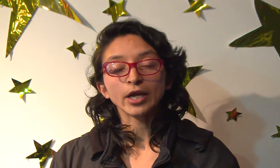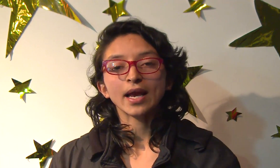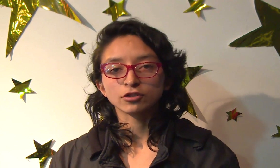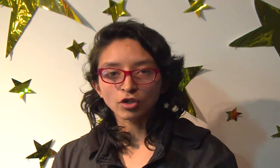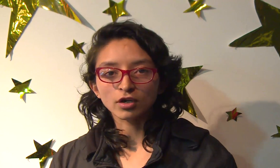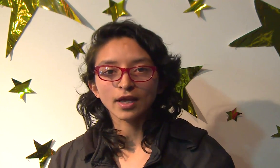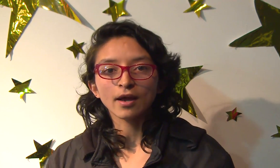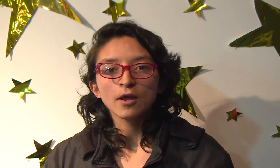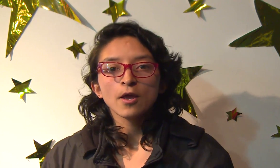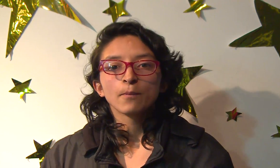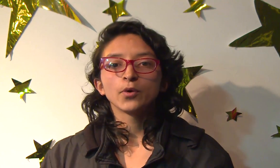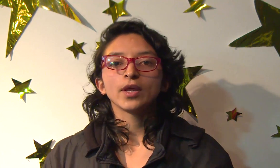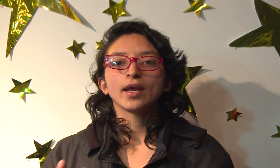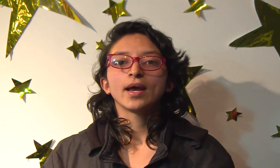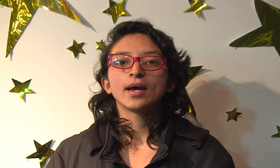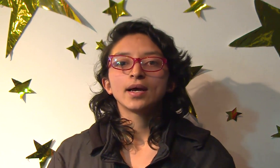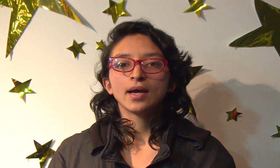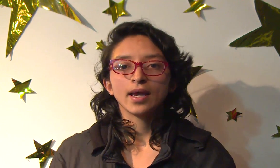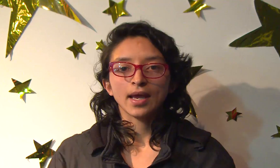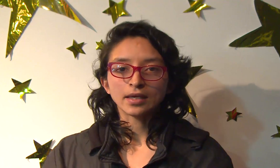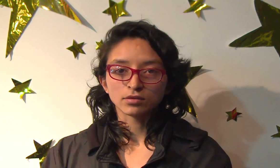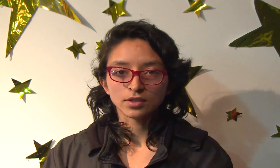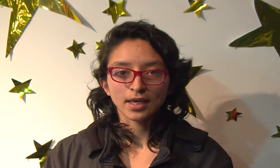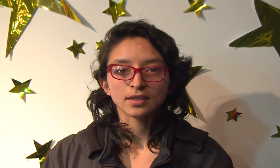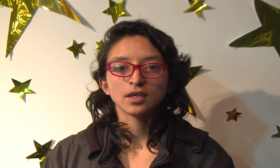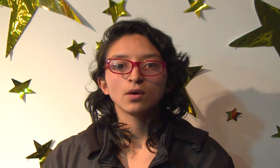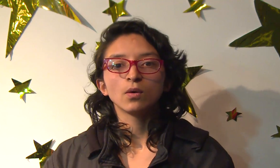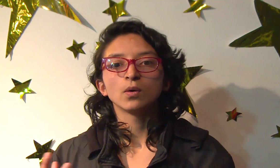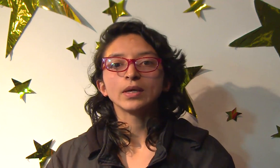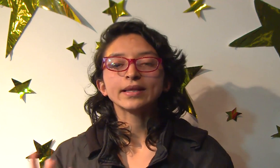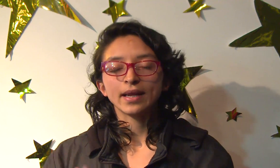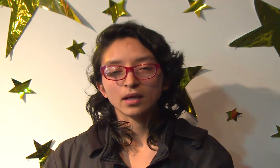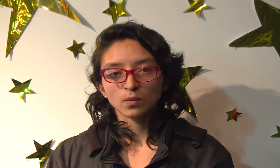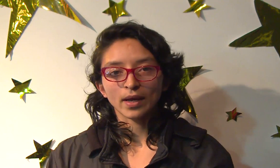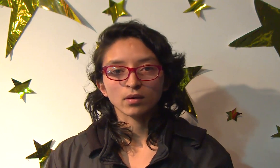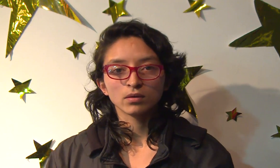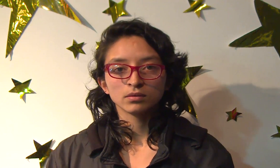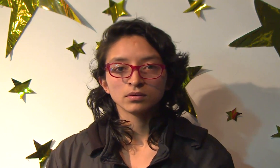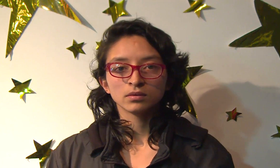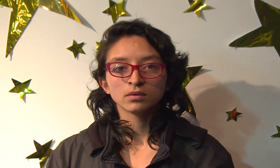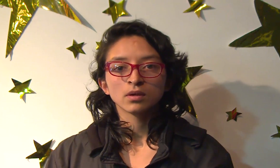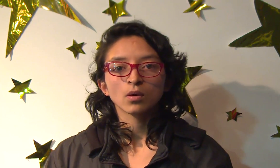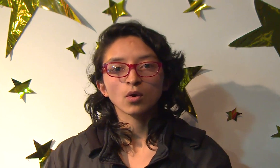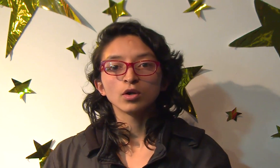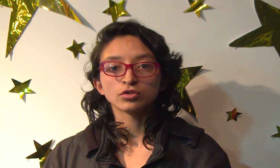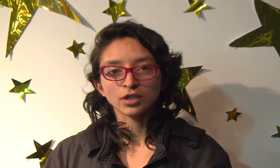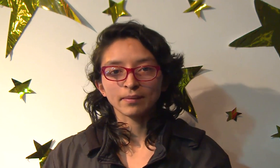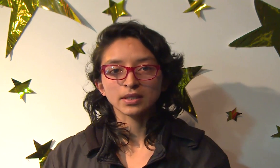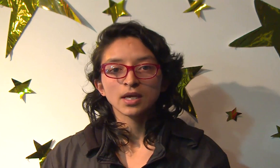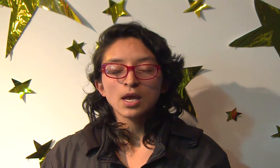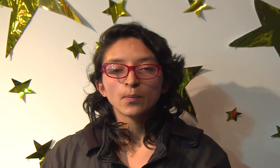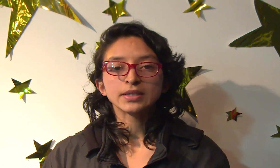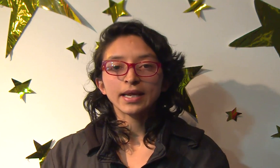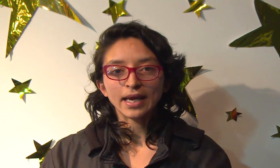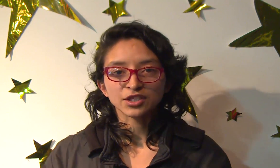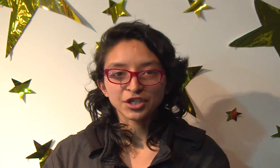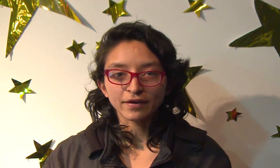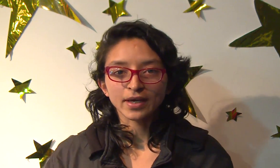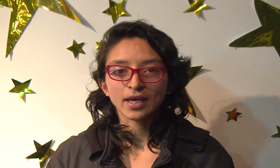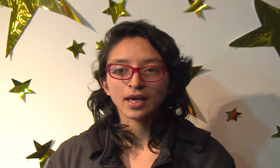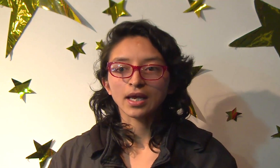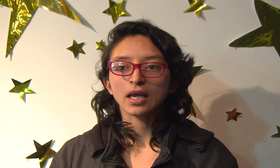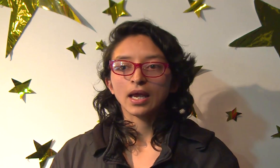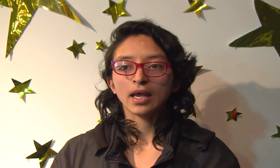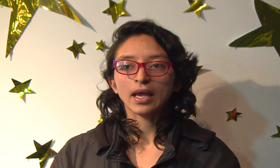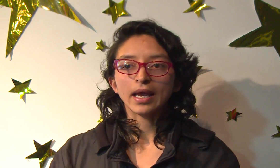que la comunidad sorda pudiera asociarse o interactuar con los temas, pues sería